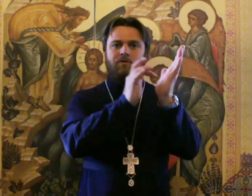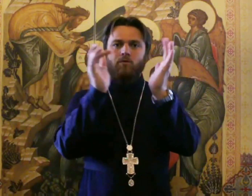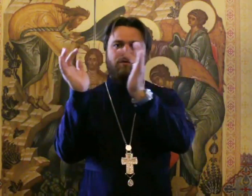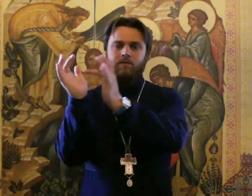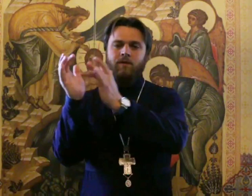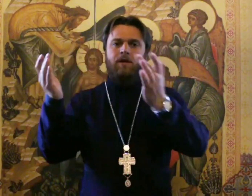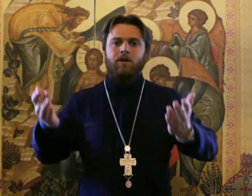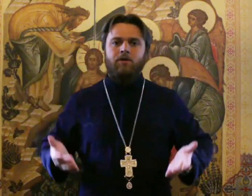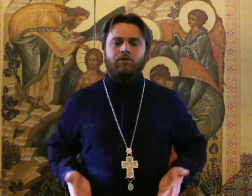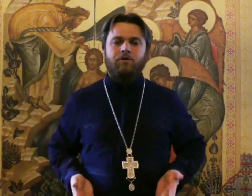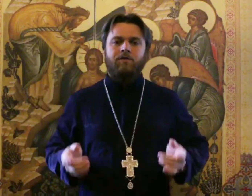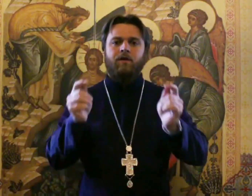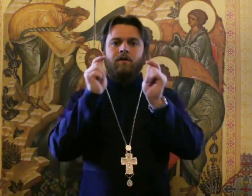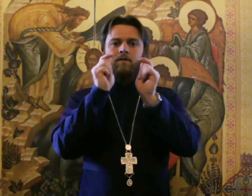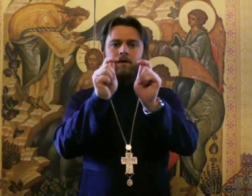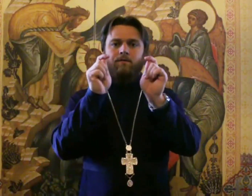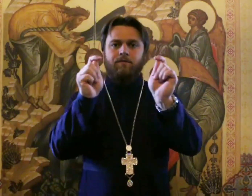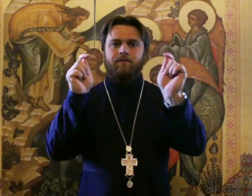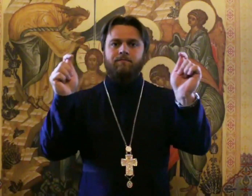Христос жизнодавец.